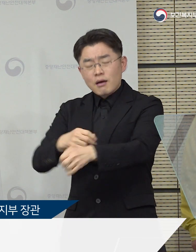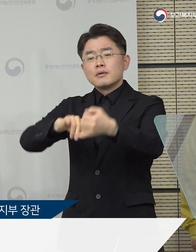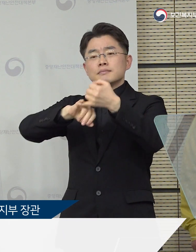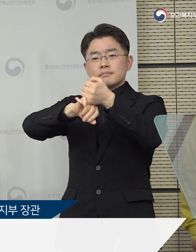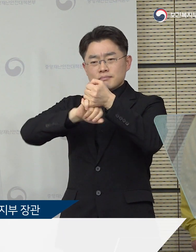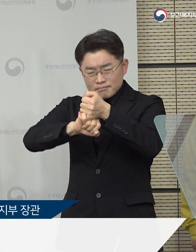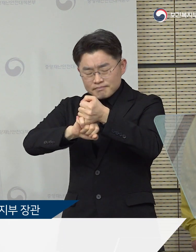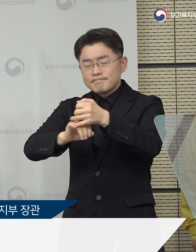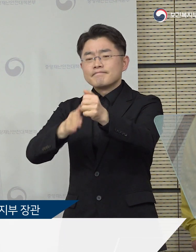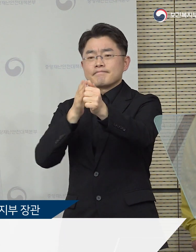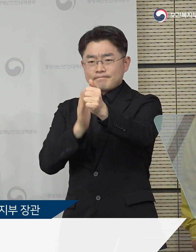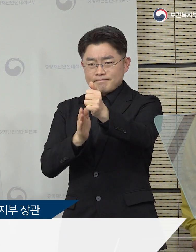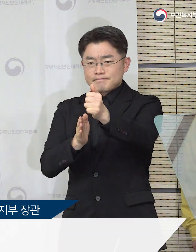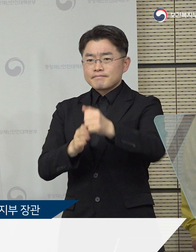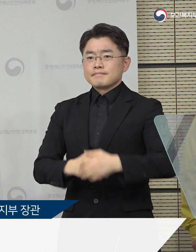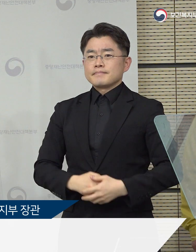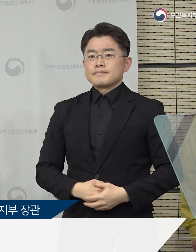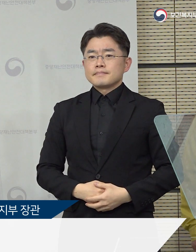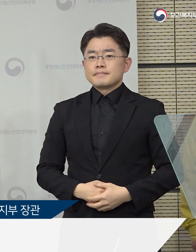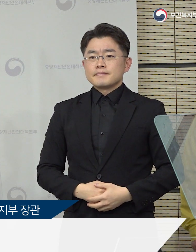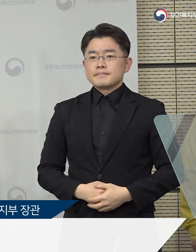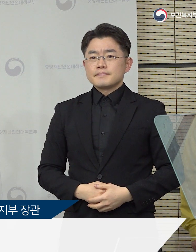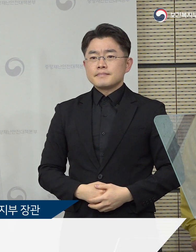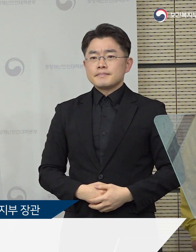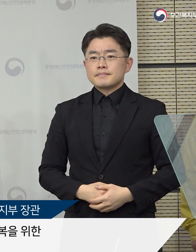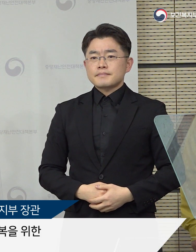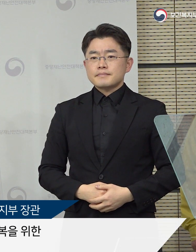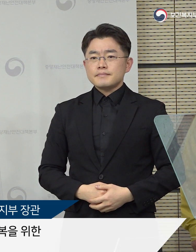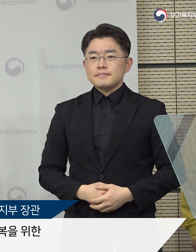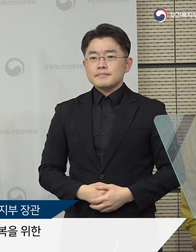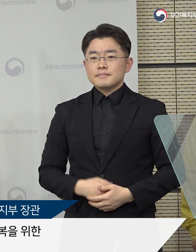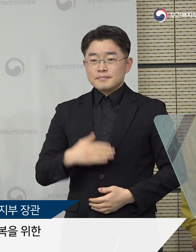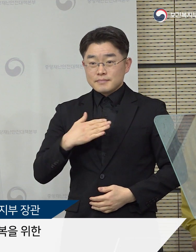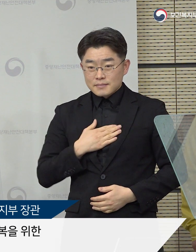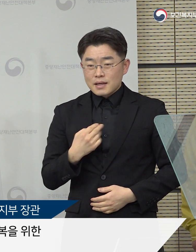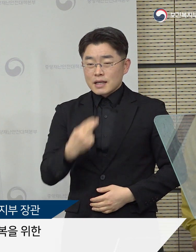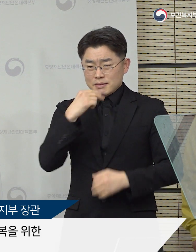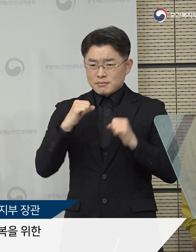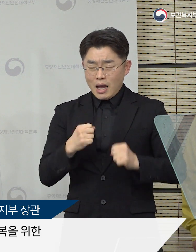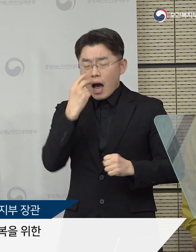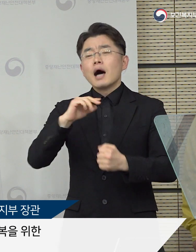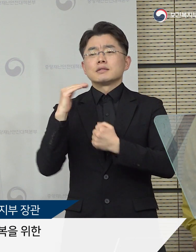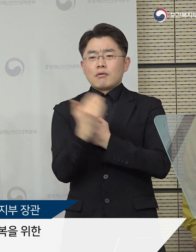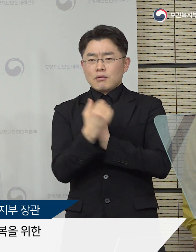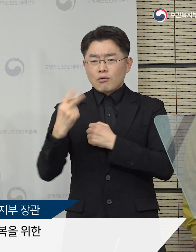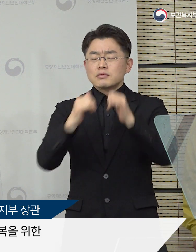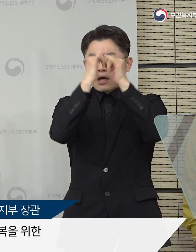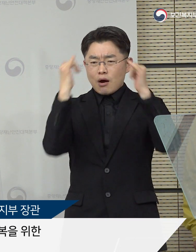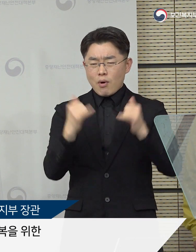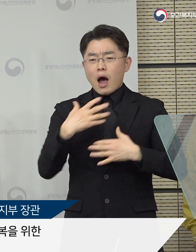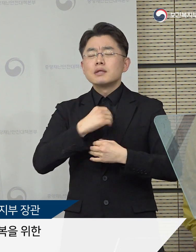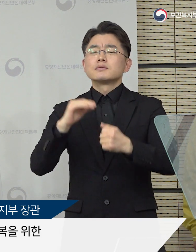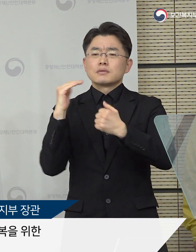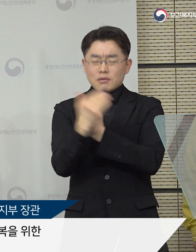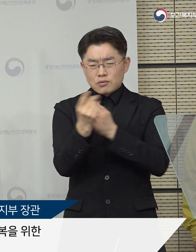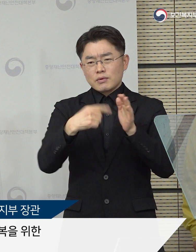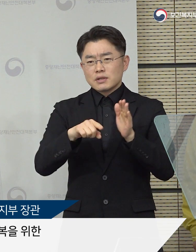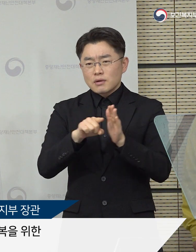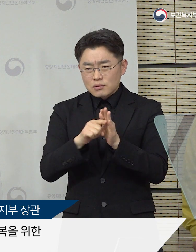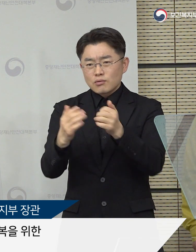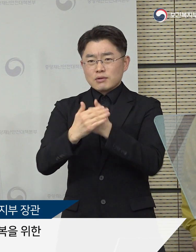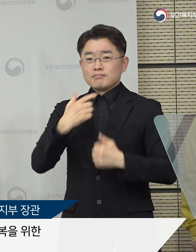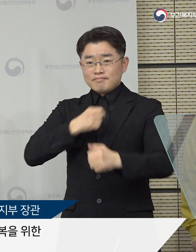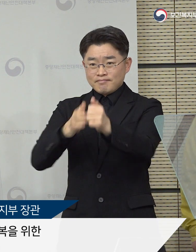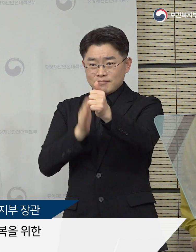반드시 받아주시기를 바랍니다. 본인의 안전과 우리 사회 모두의 안녕, 일상회복을